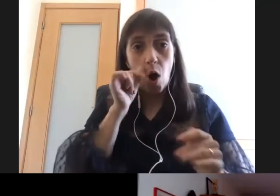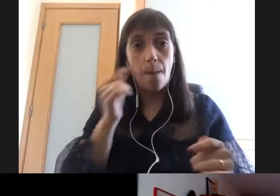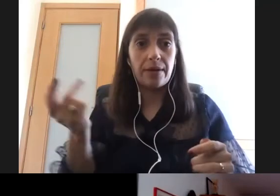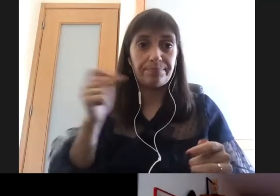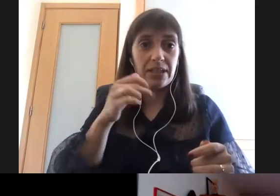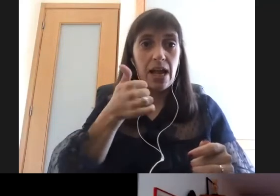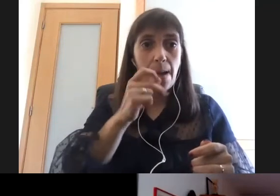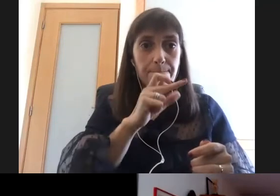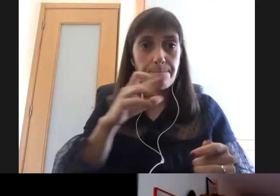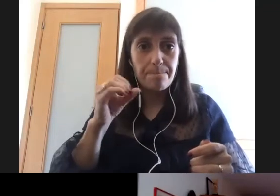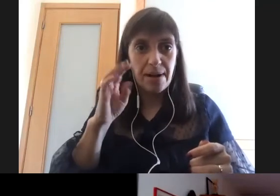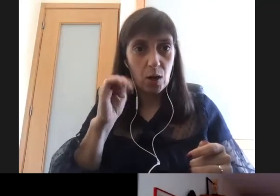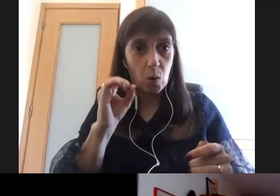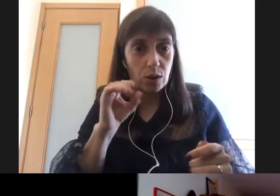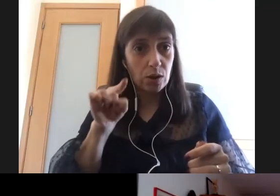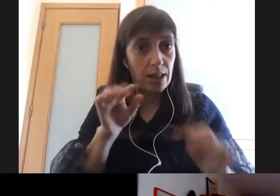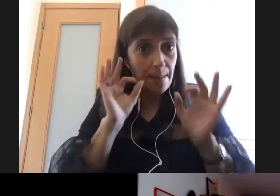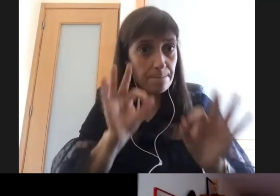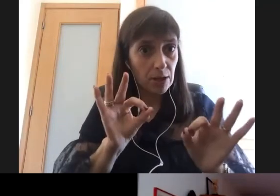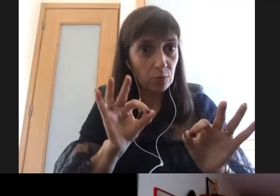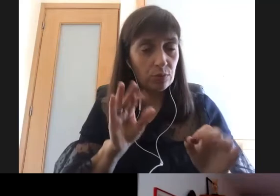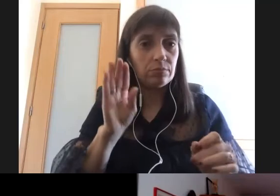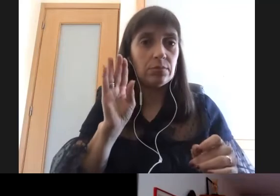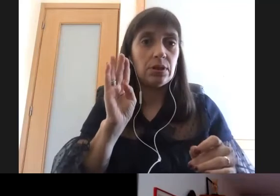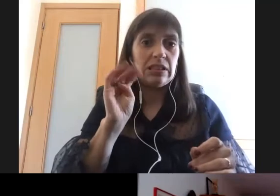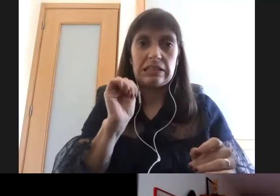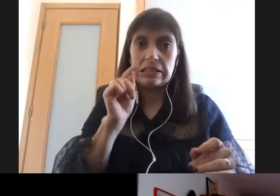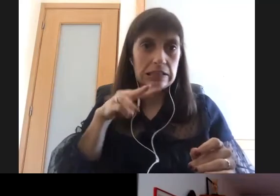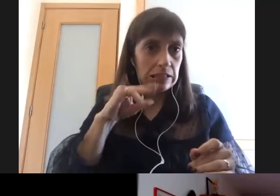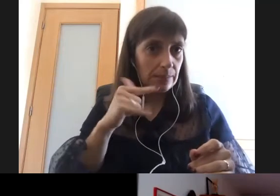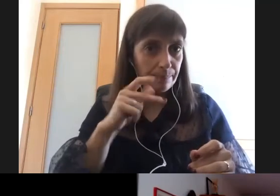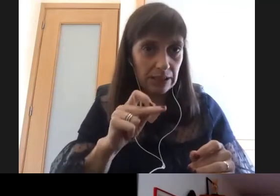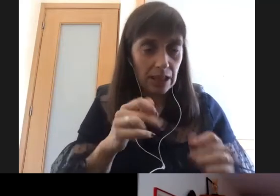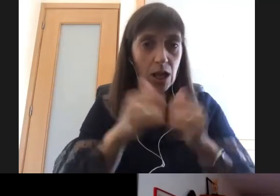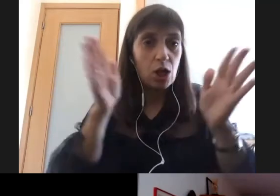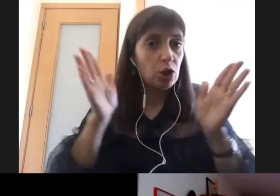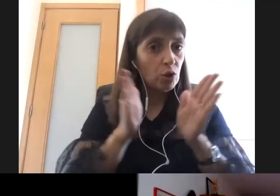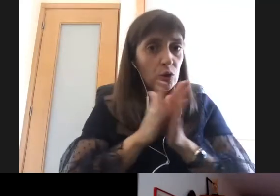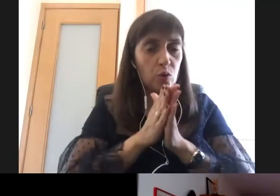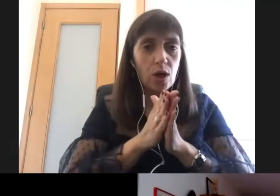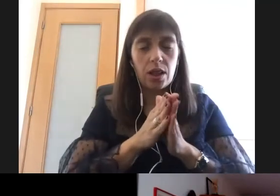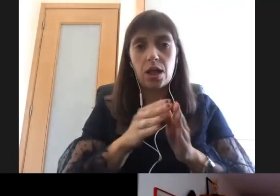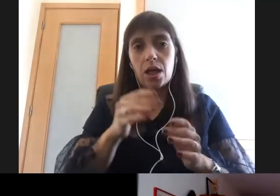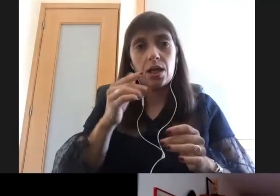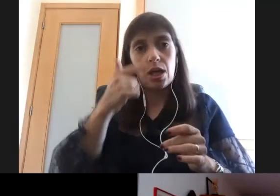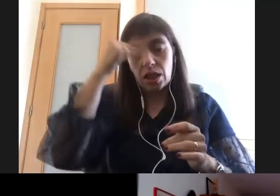profundamente antissemita. Toda carga antissemita que